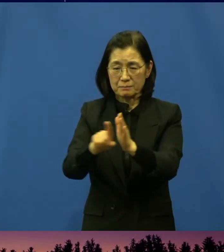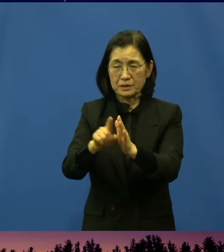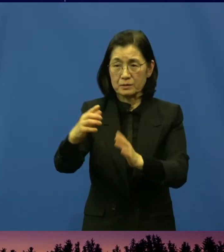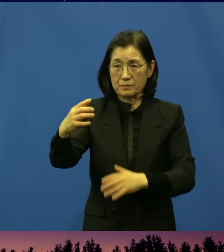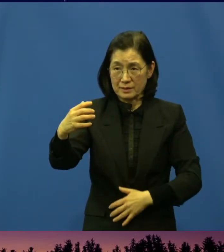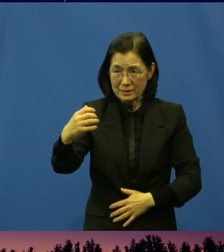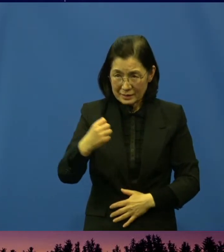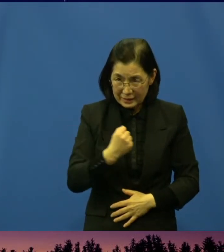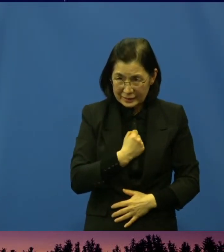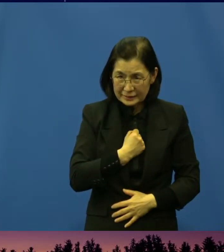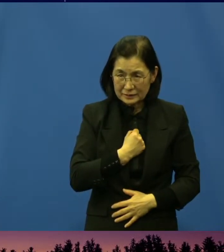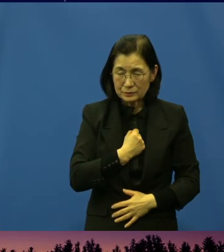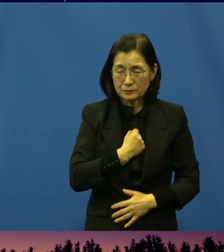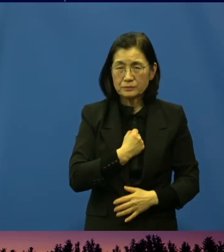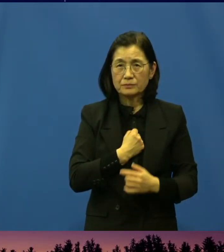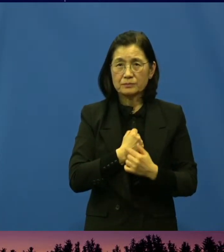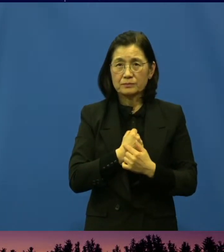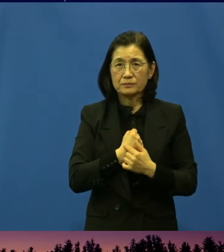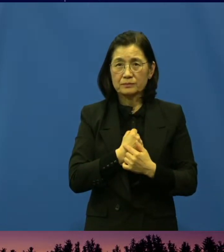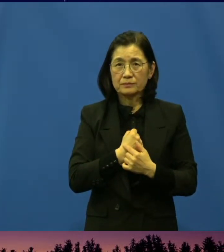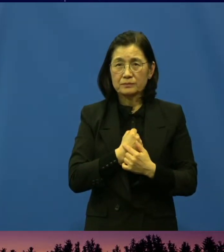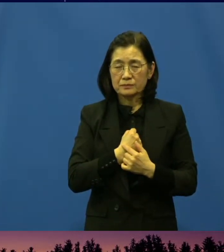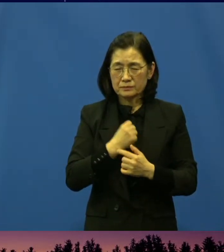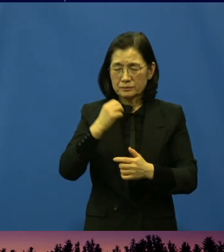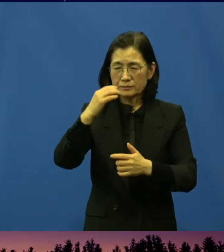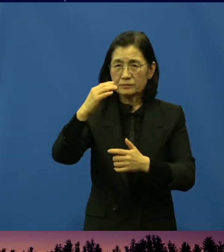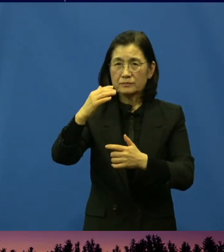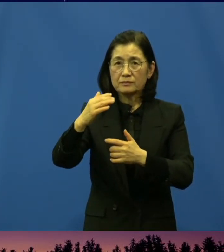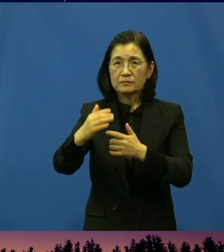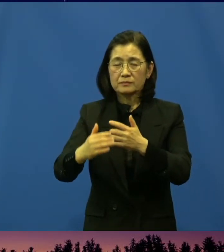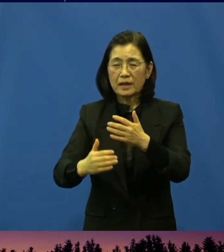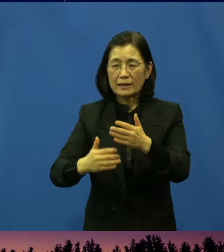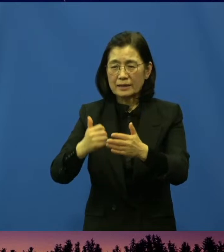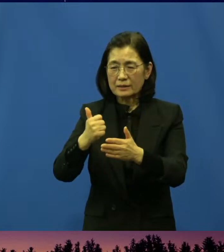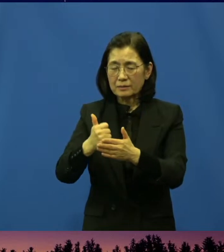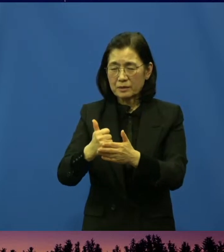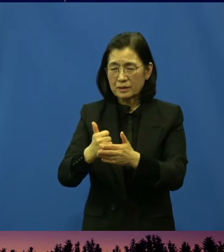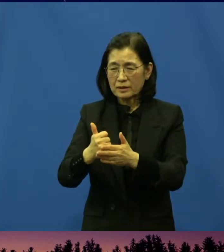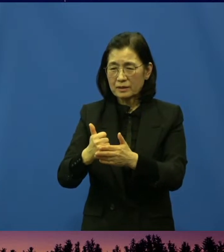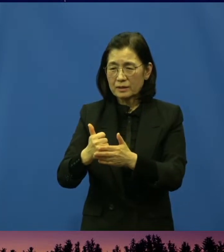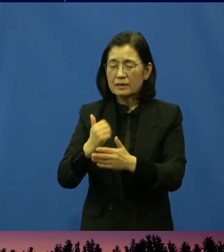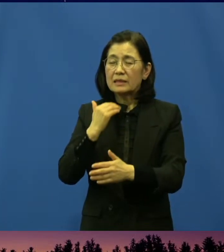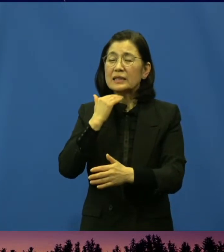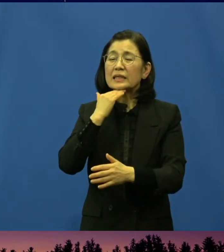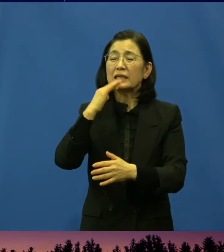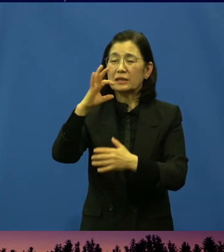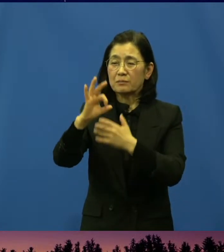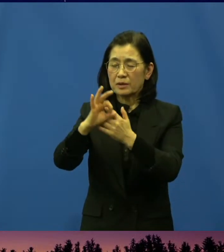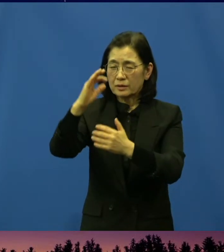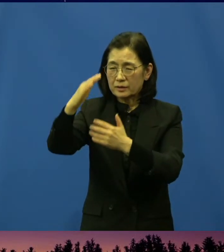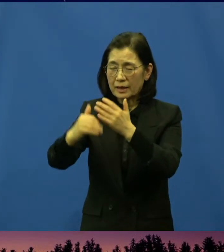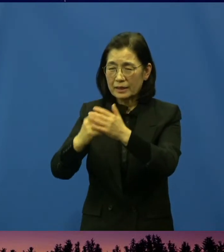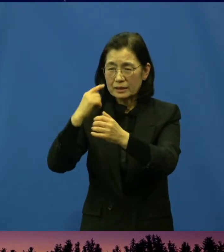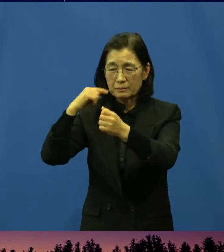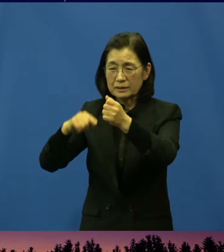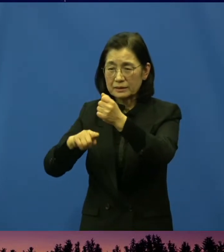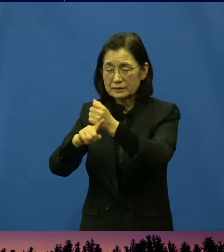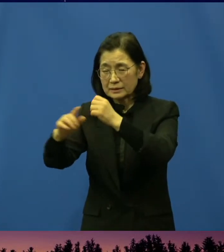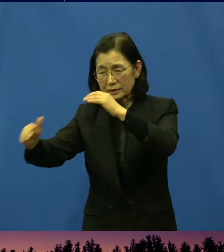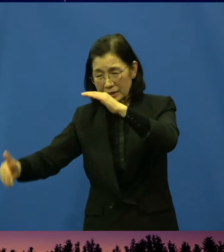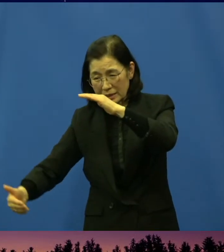하나님이 개입하셔서 당신이 역사를 완성할 거라고 하는 이 믿음, 이 카이로스적인 시간